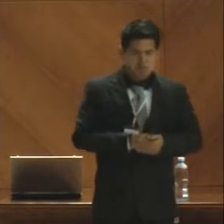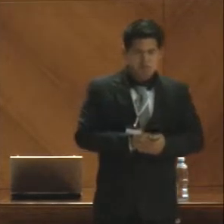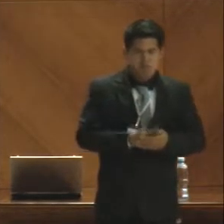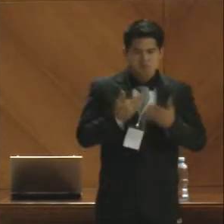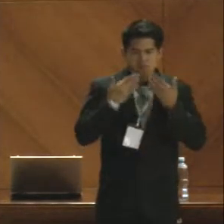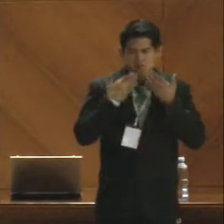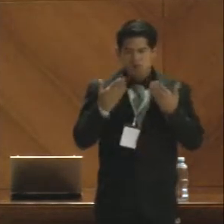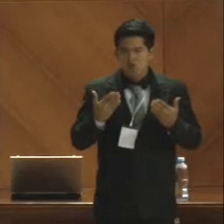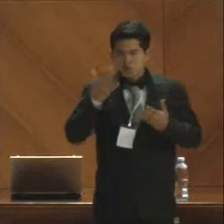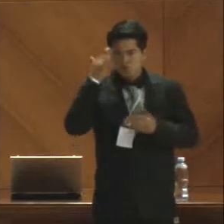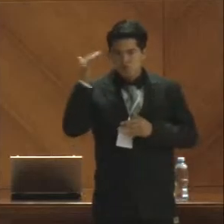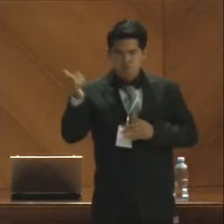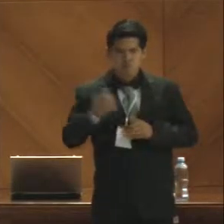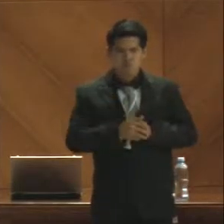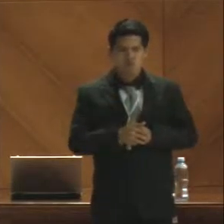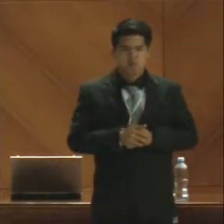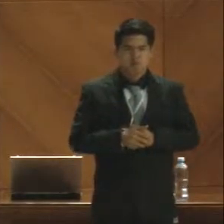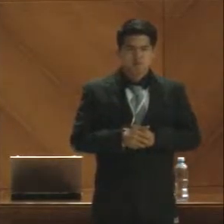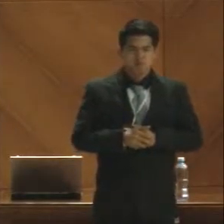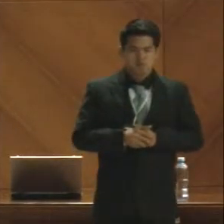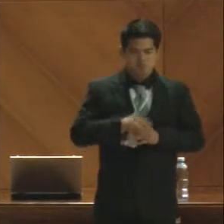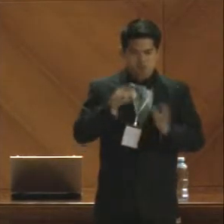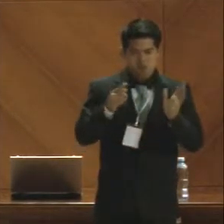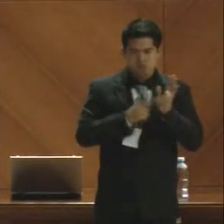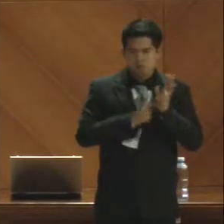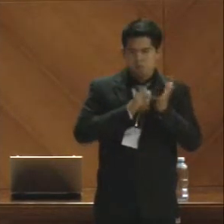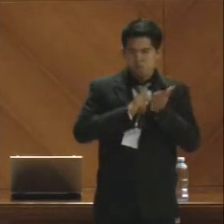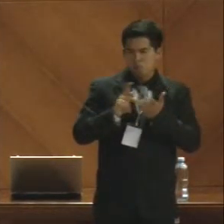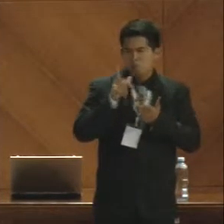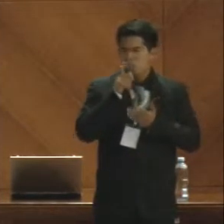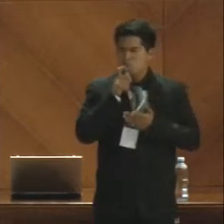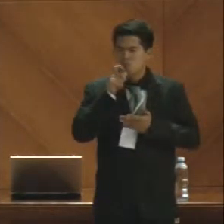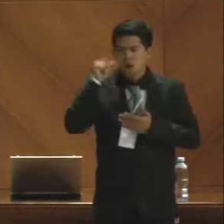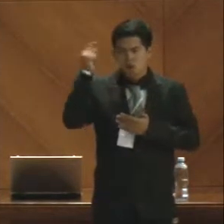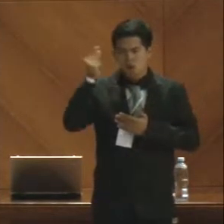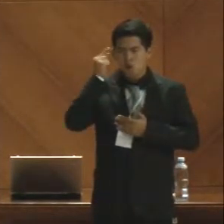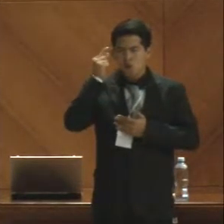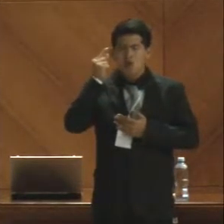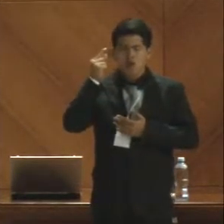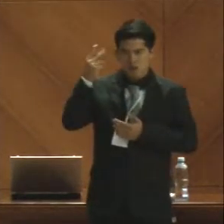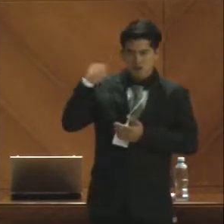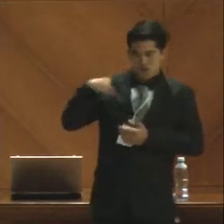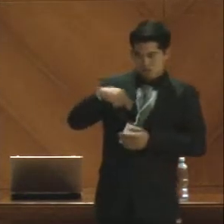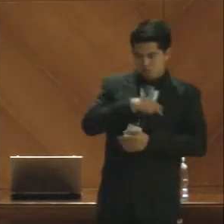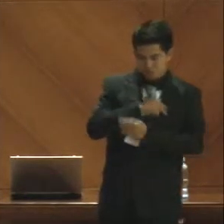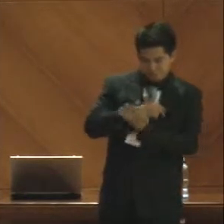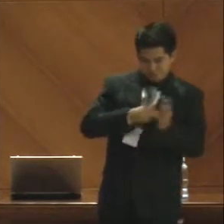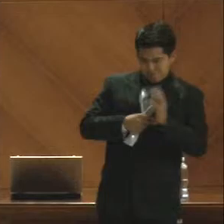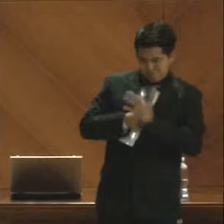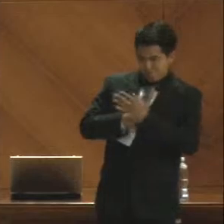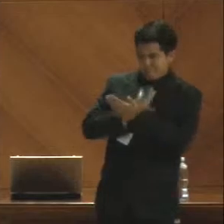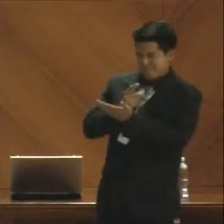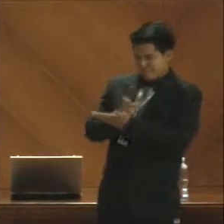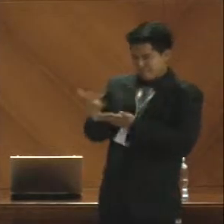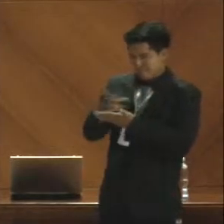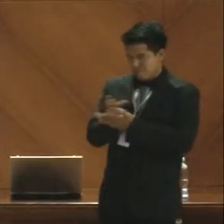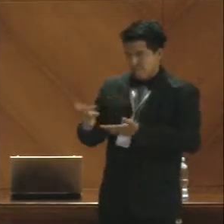Uno, se desarrolla con fondos públicos, con dinero que nos contribuimos todos.